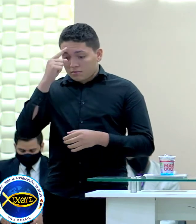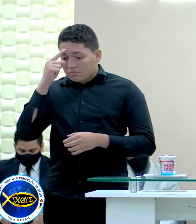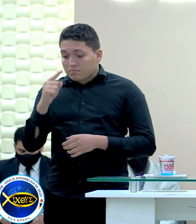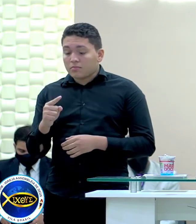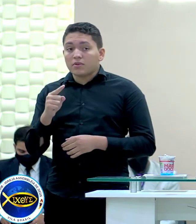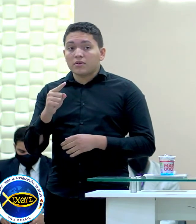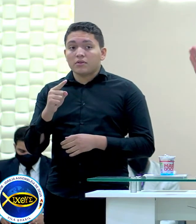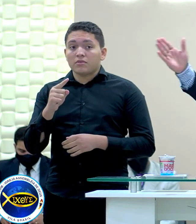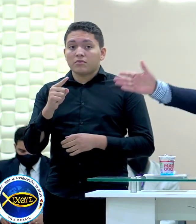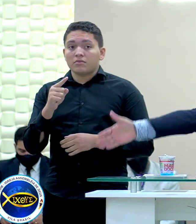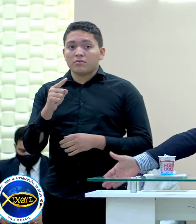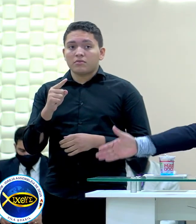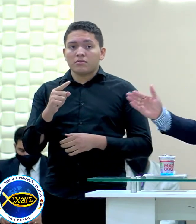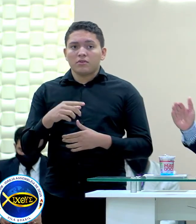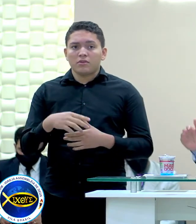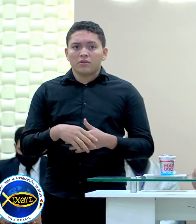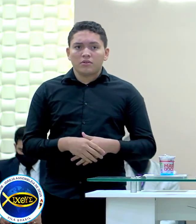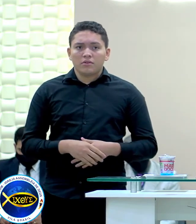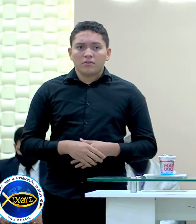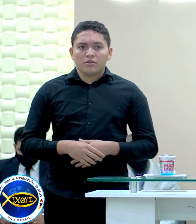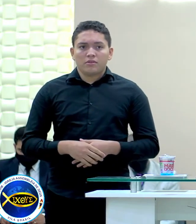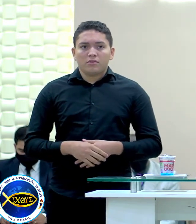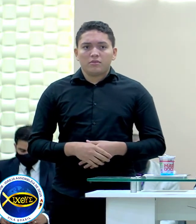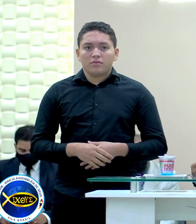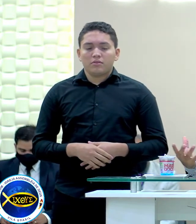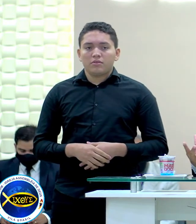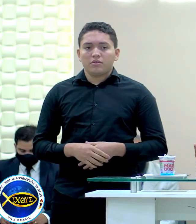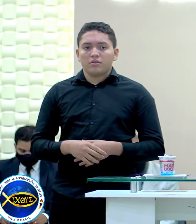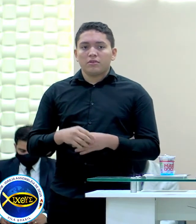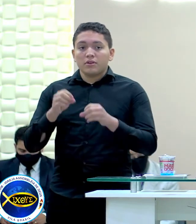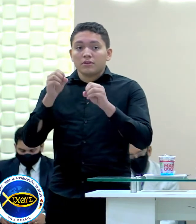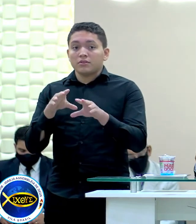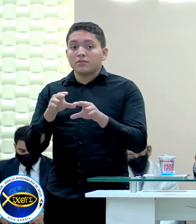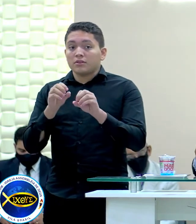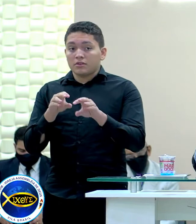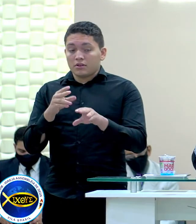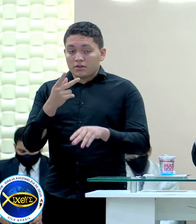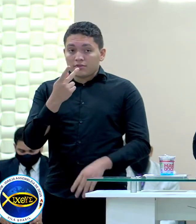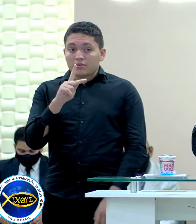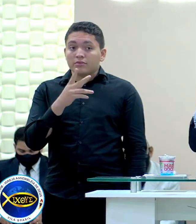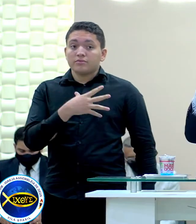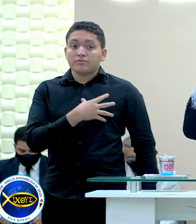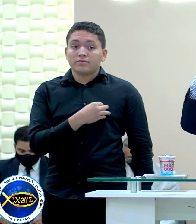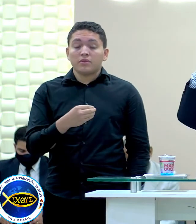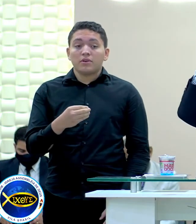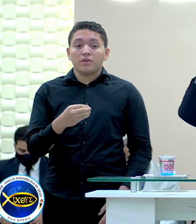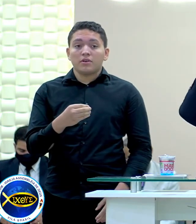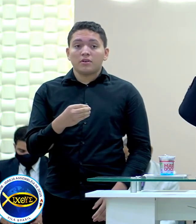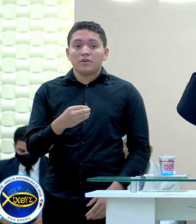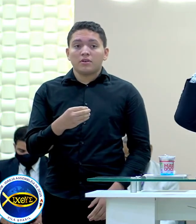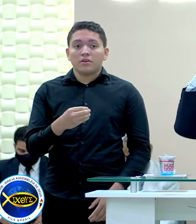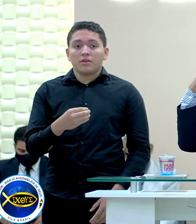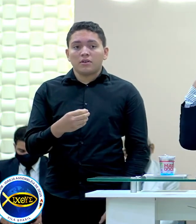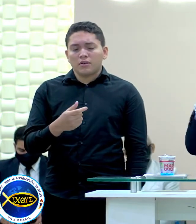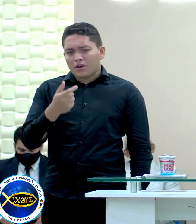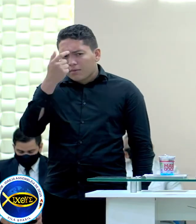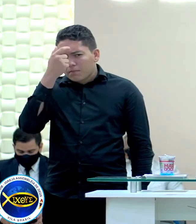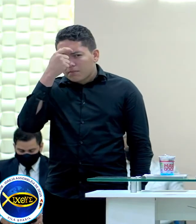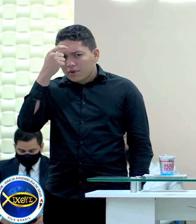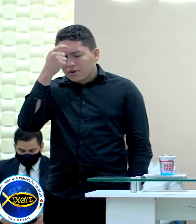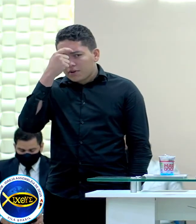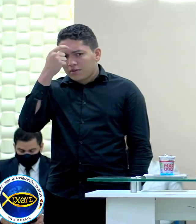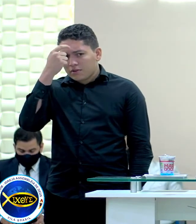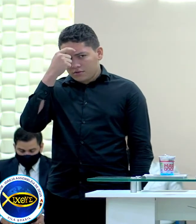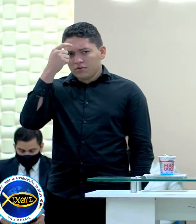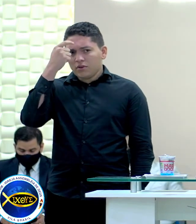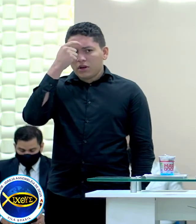as inculcarás ao teu filho. Inculcar, irmãos, é o mesmo que abrir a cabeça e colocar